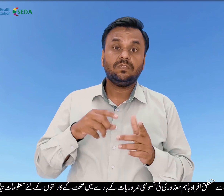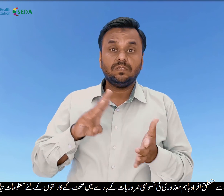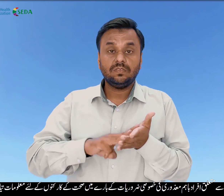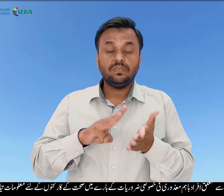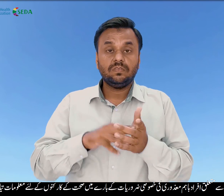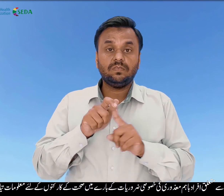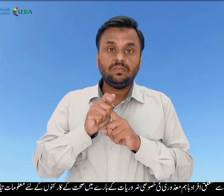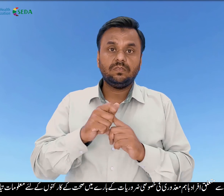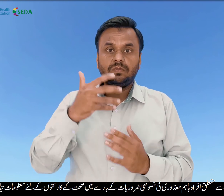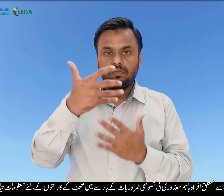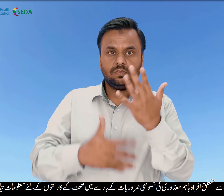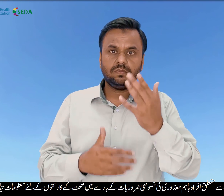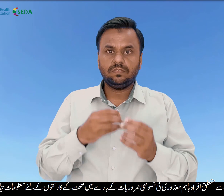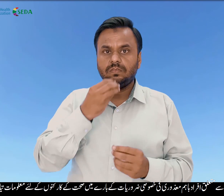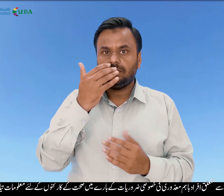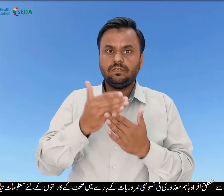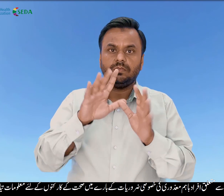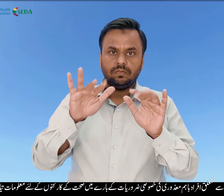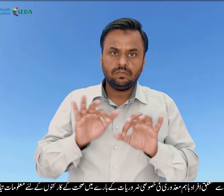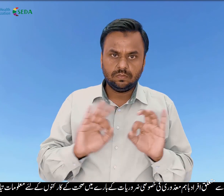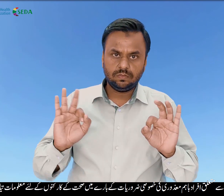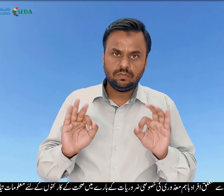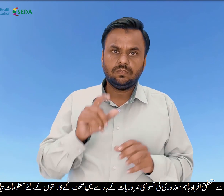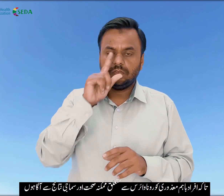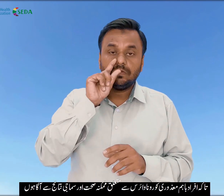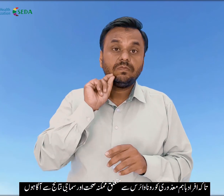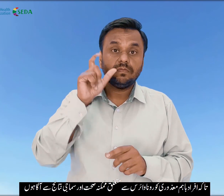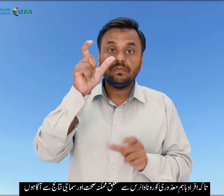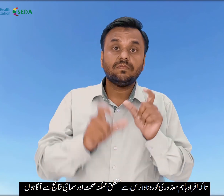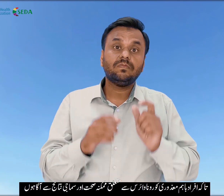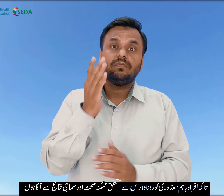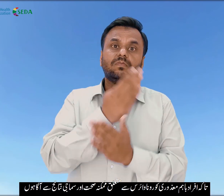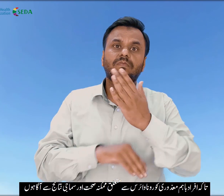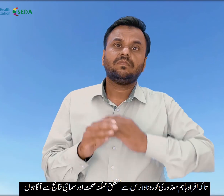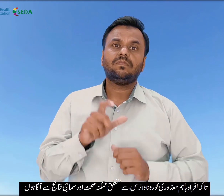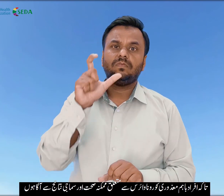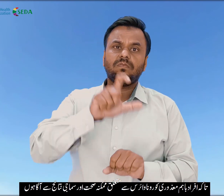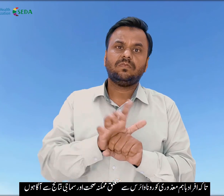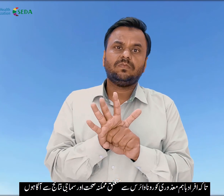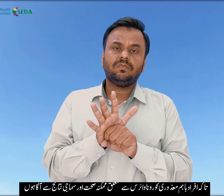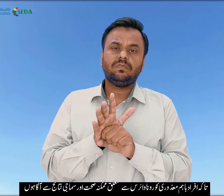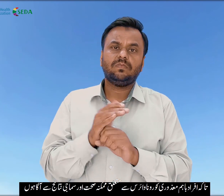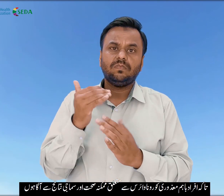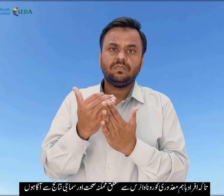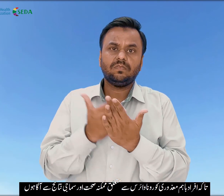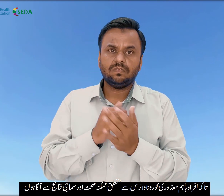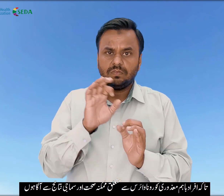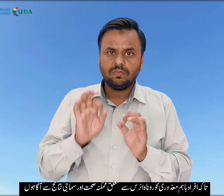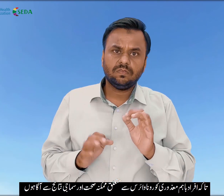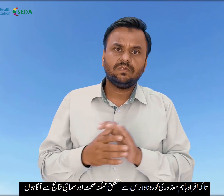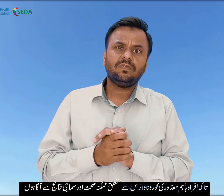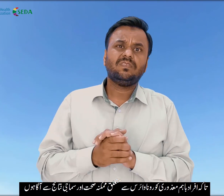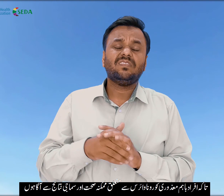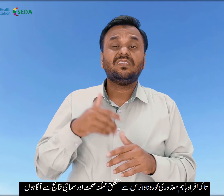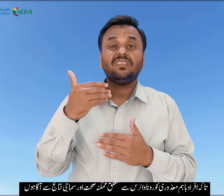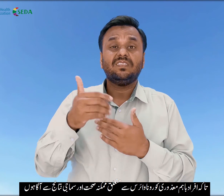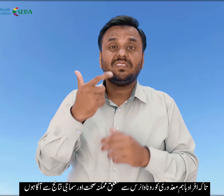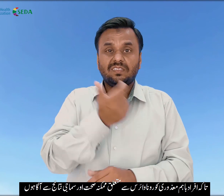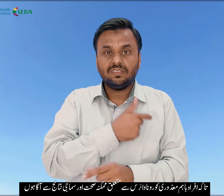لیے معلومات تیار کریں تاکہ افراد باہم معذوری کو کورونا وائرس سے متعلق ممکنہ